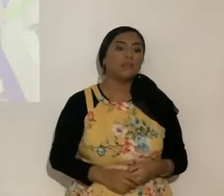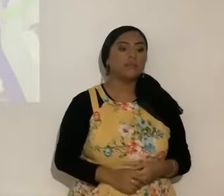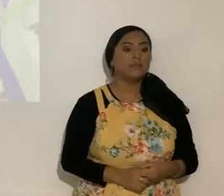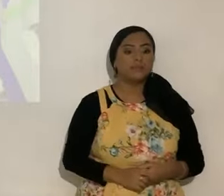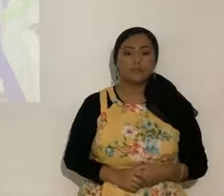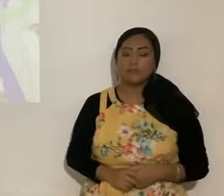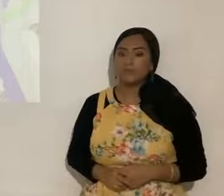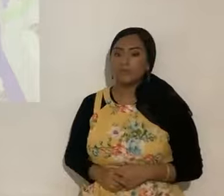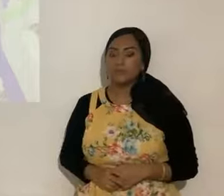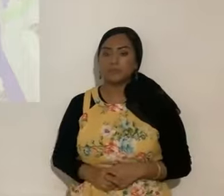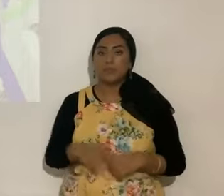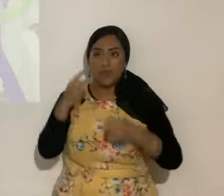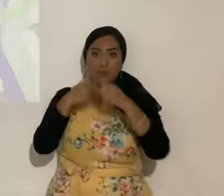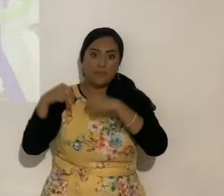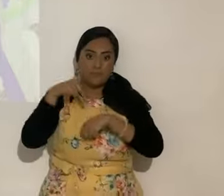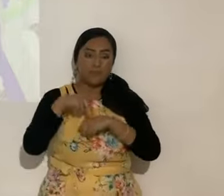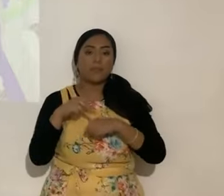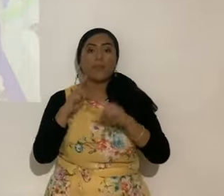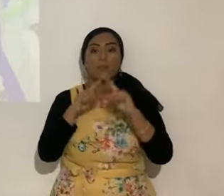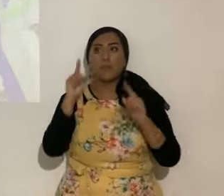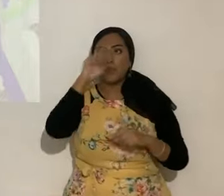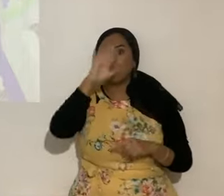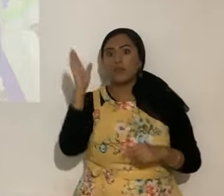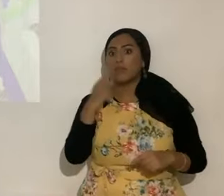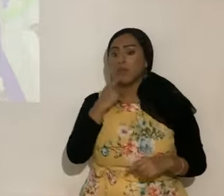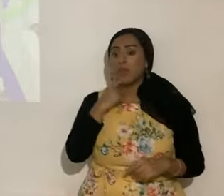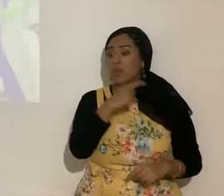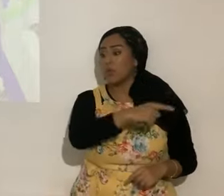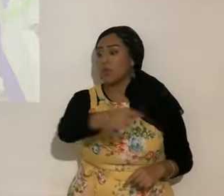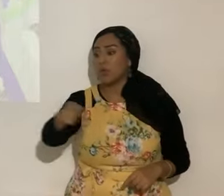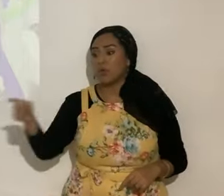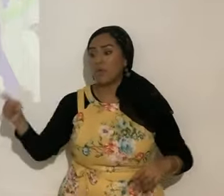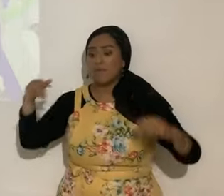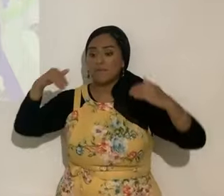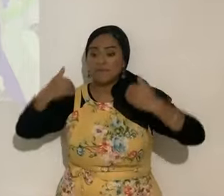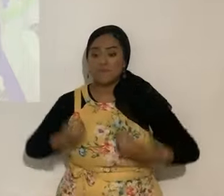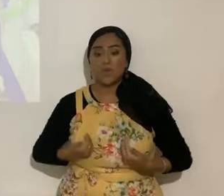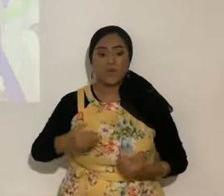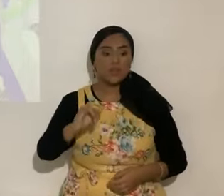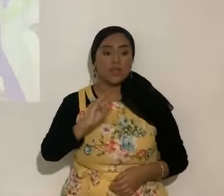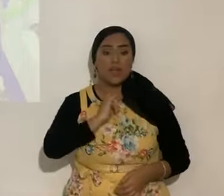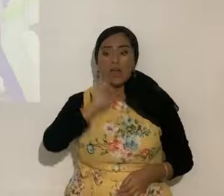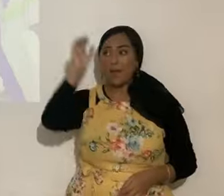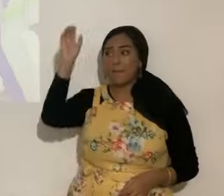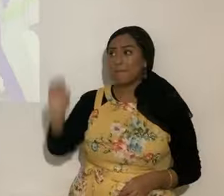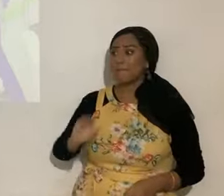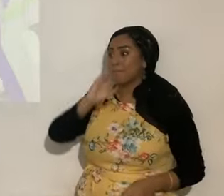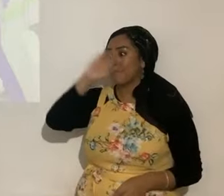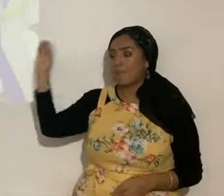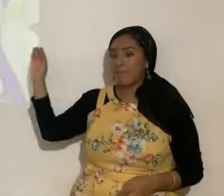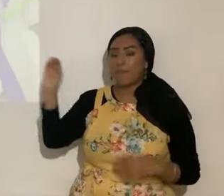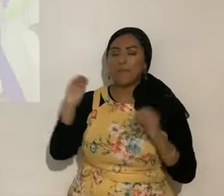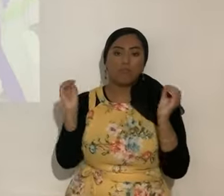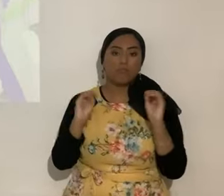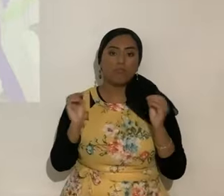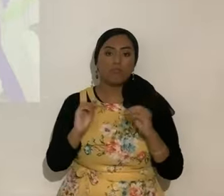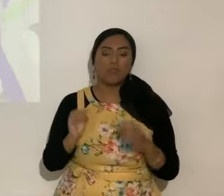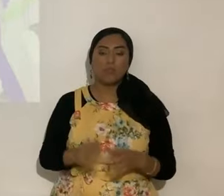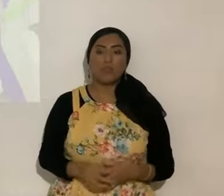explicó, por nuestra culpa. Ahí sí fue por nuestra culpa, literalmente por nuestra culpa.